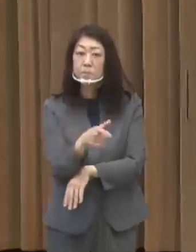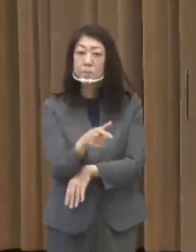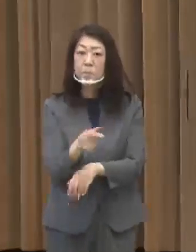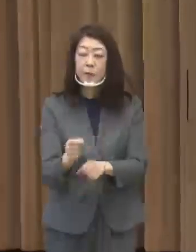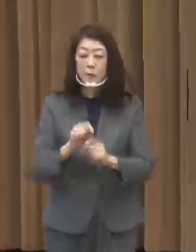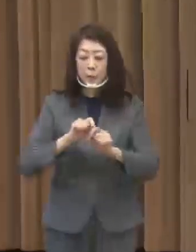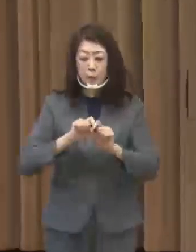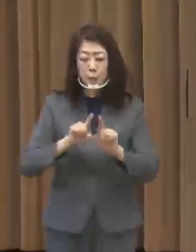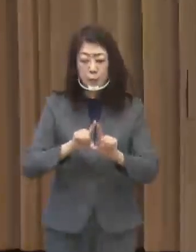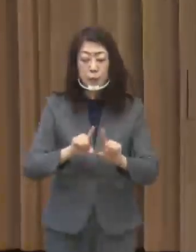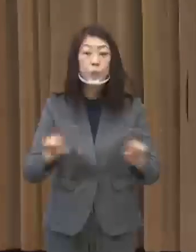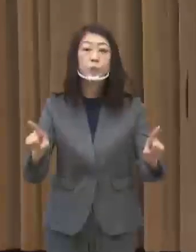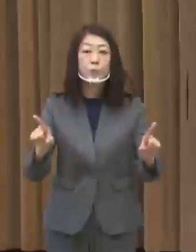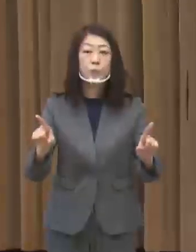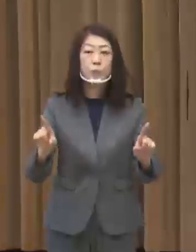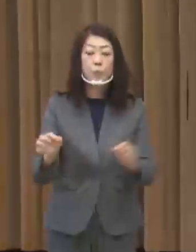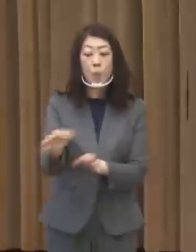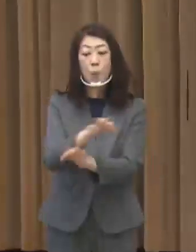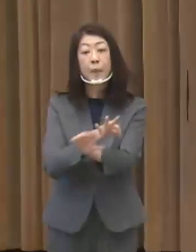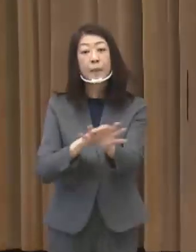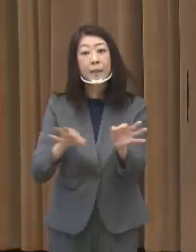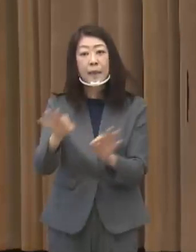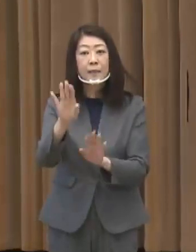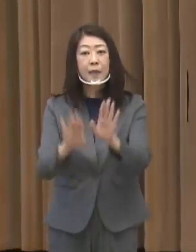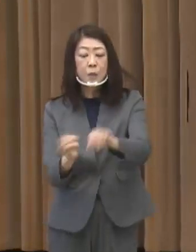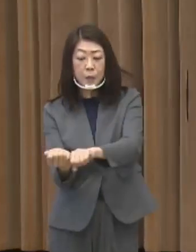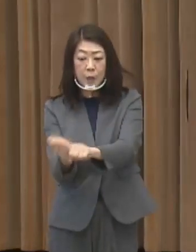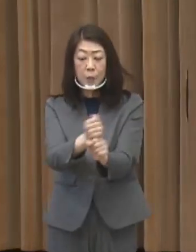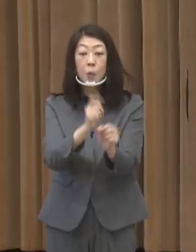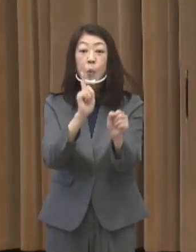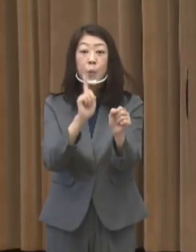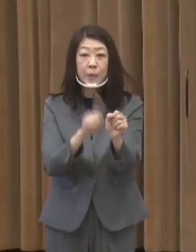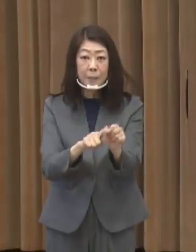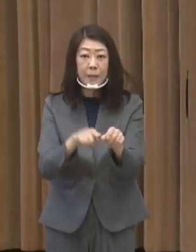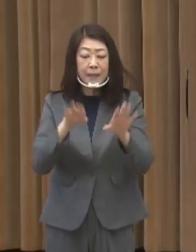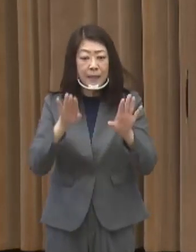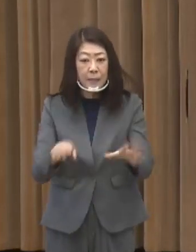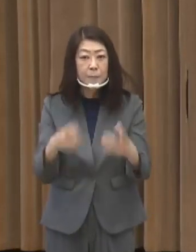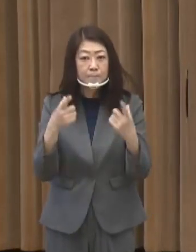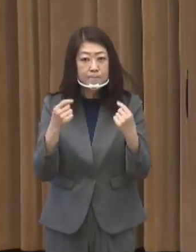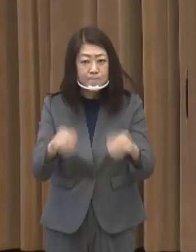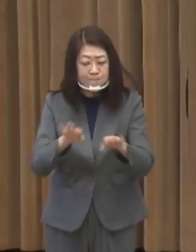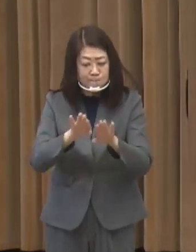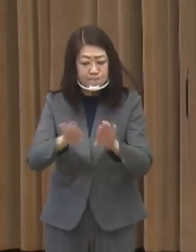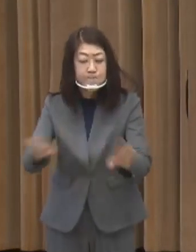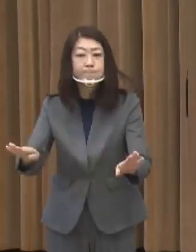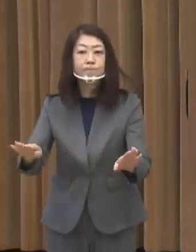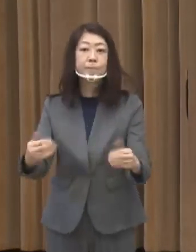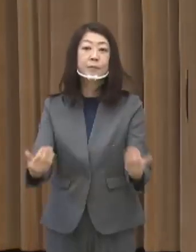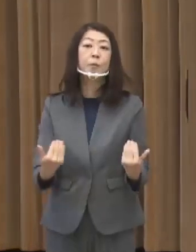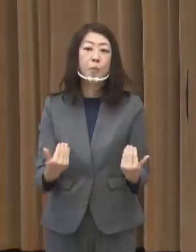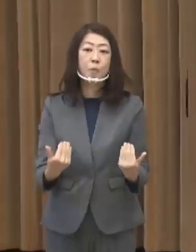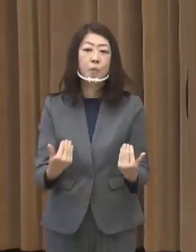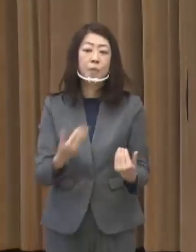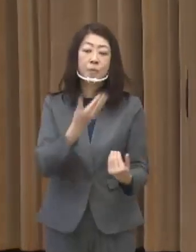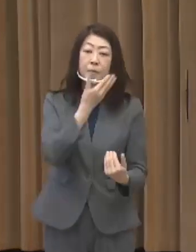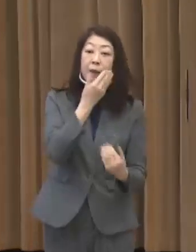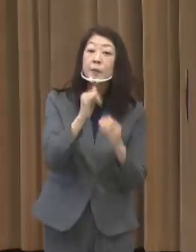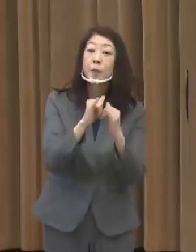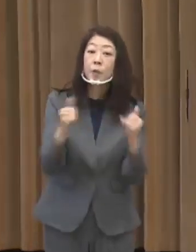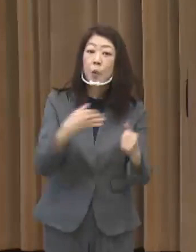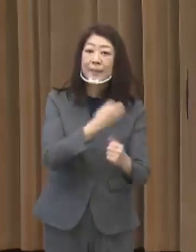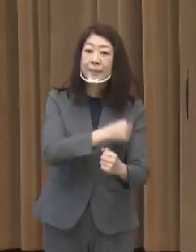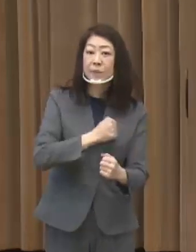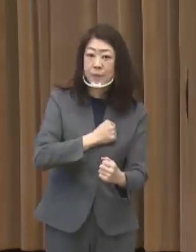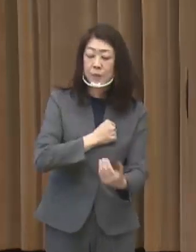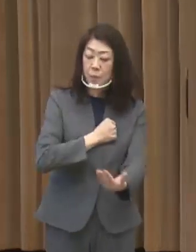経済活動が戻るように、ここでしっかりと感染を抑え込んでいく必要があります。大切な方の命を守るために